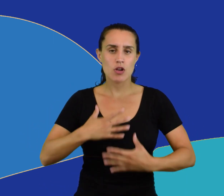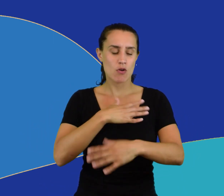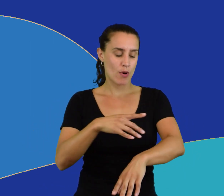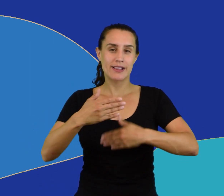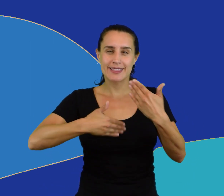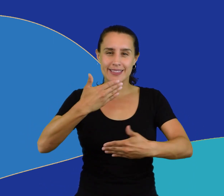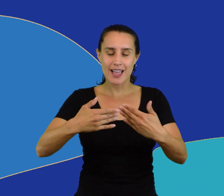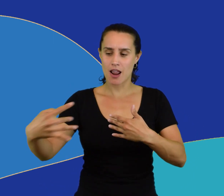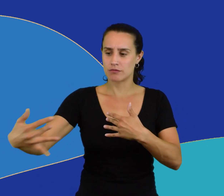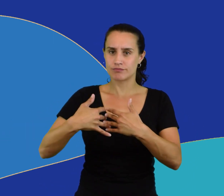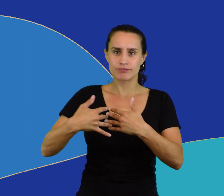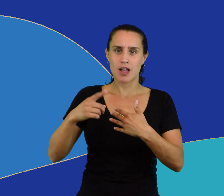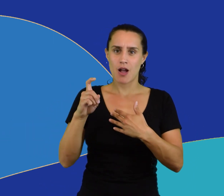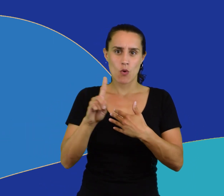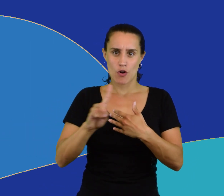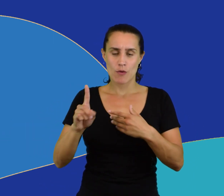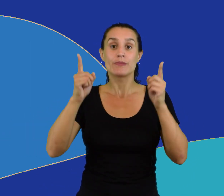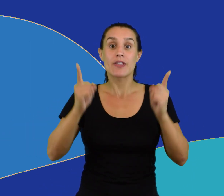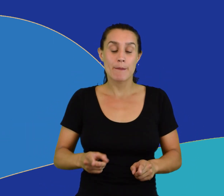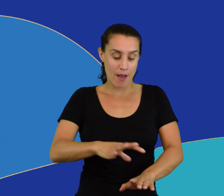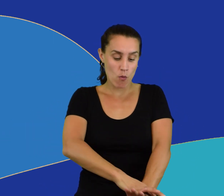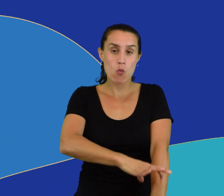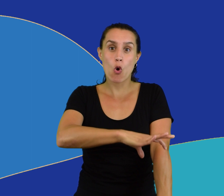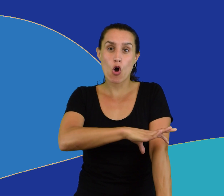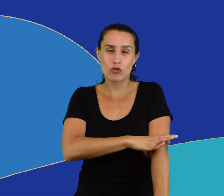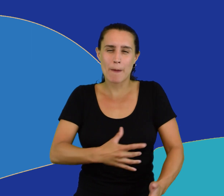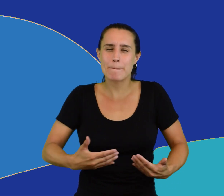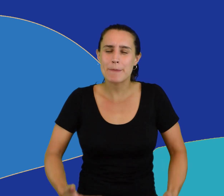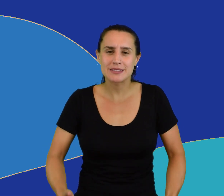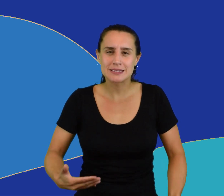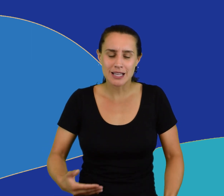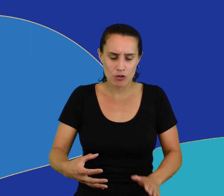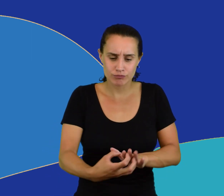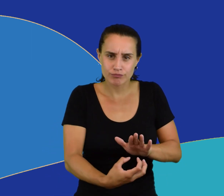de pies pesados. Esto le permitía al buzo andar erguido.